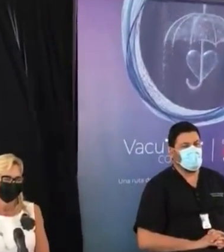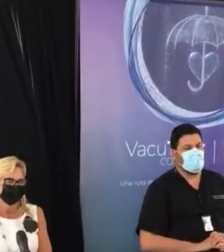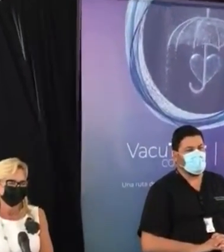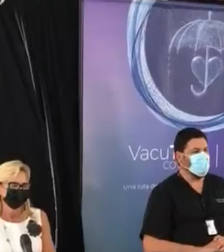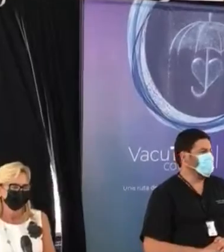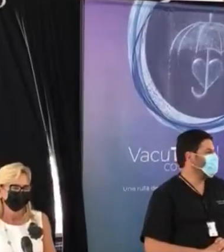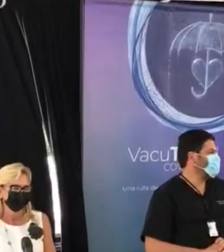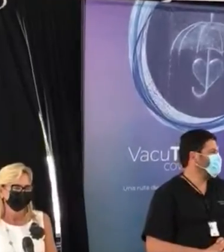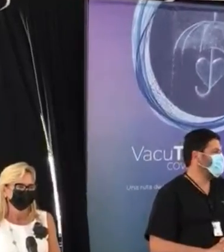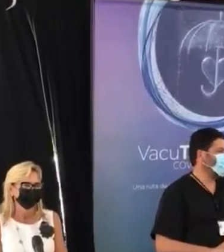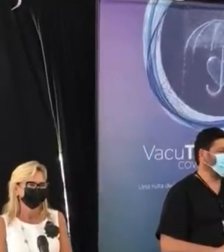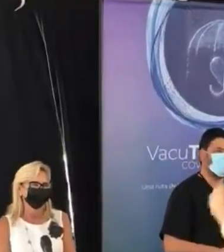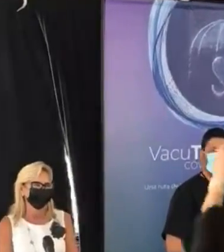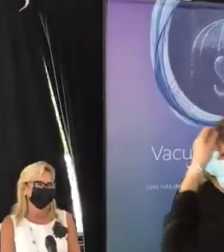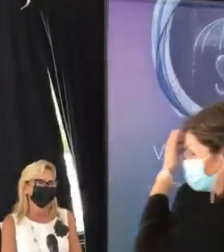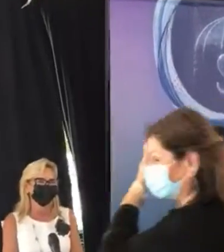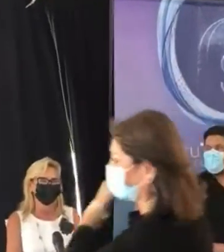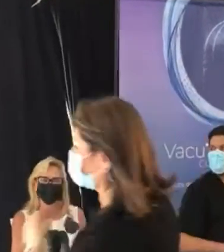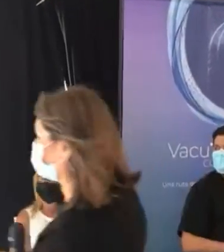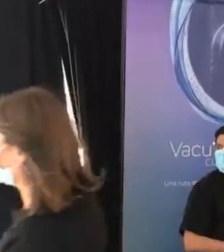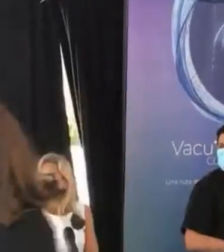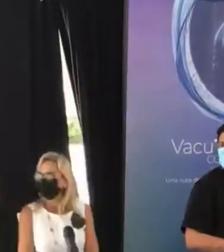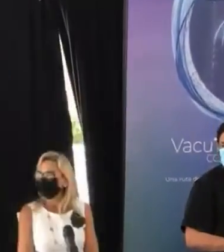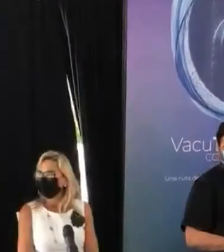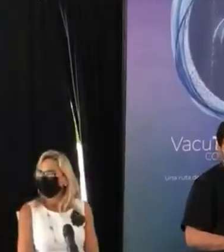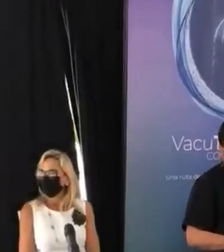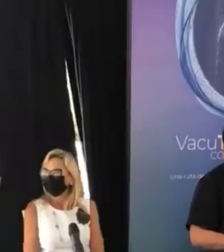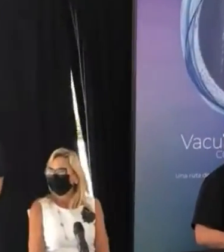Disculpe. Yo tengo un micrófono acá.